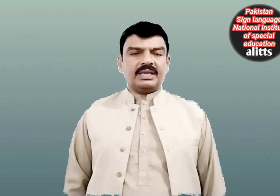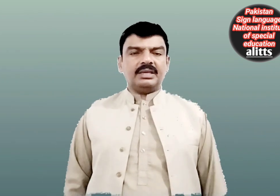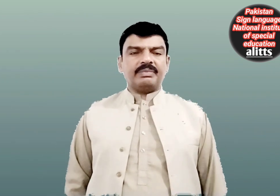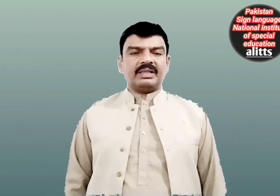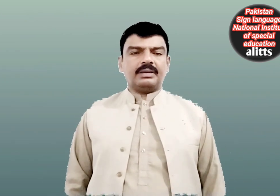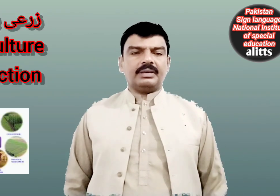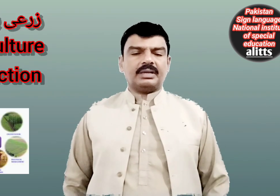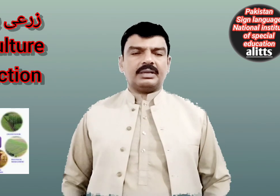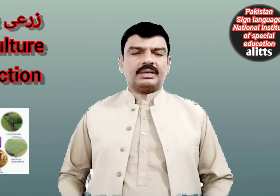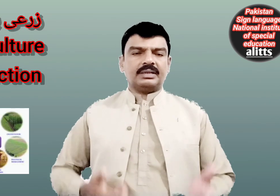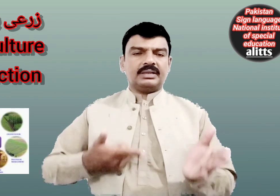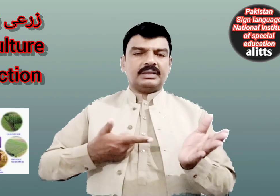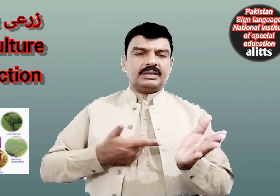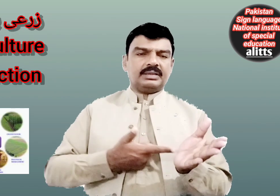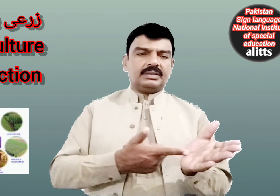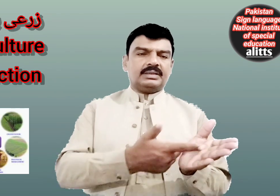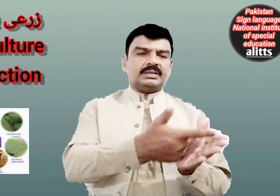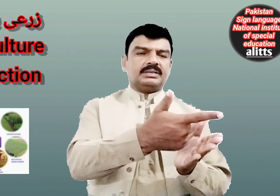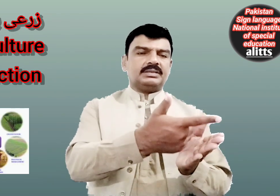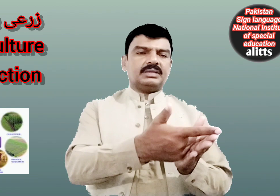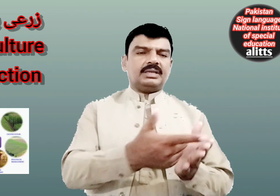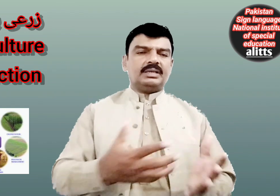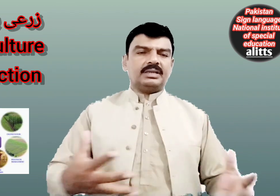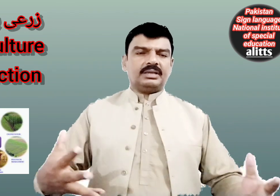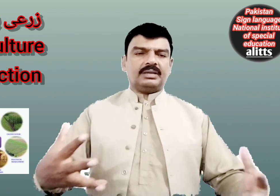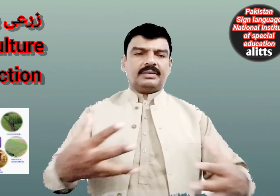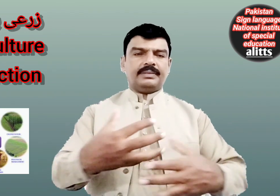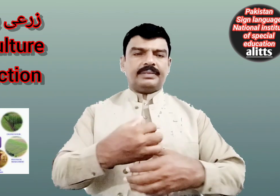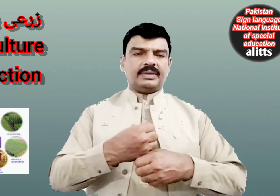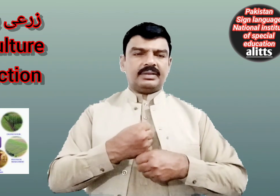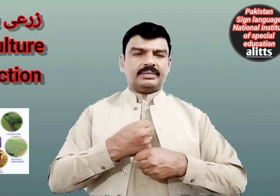ज़रई पैदावार, ज़रई पैदावार।